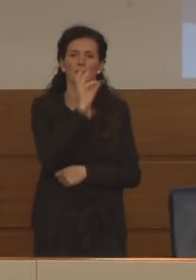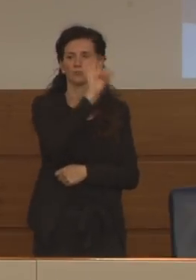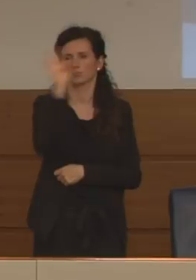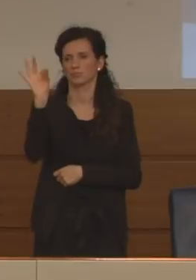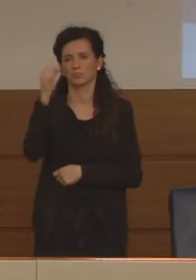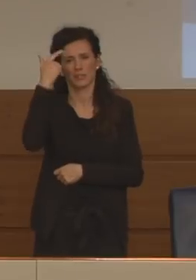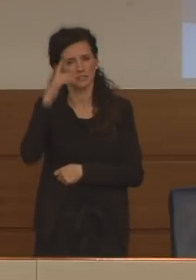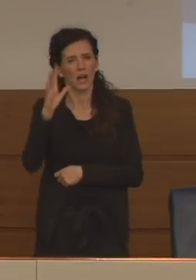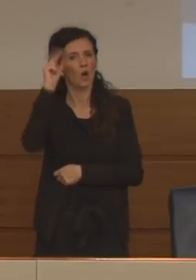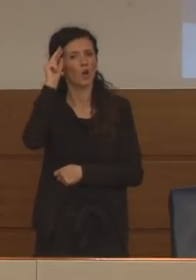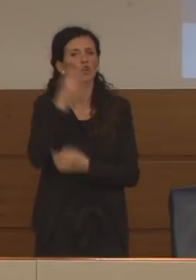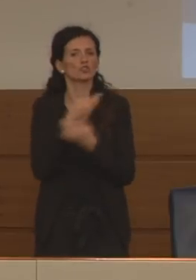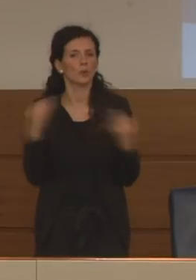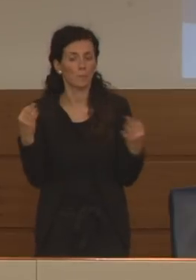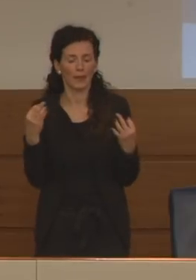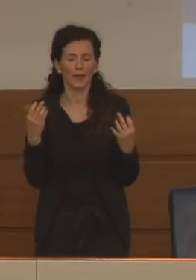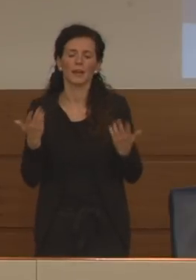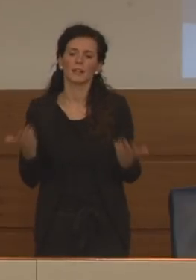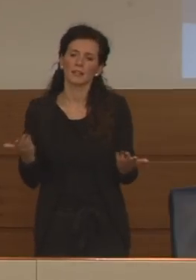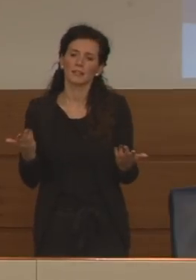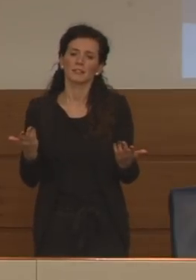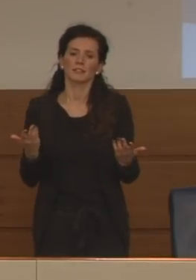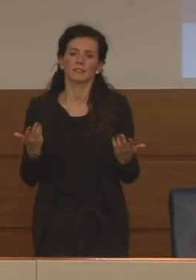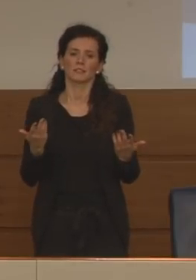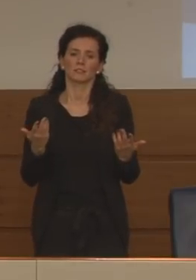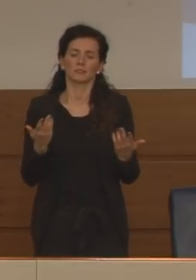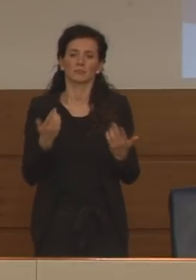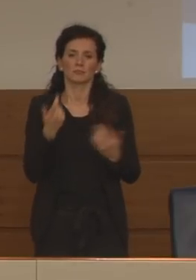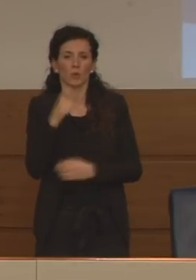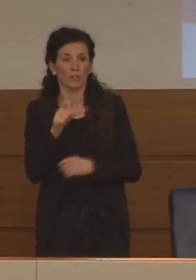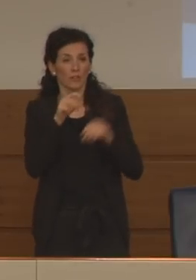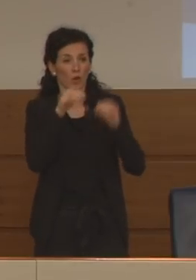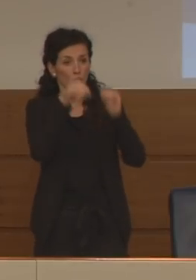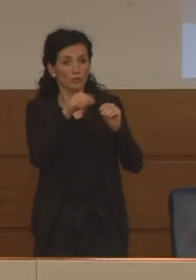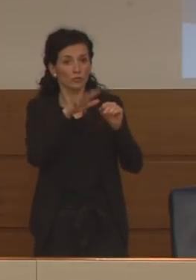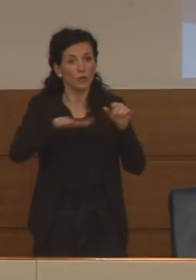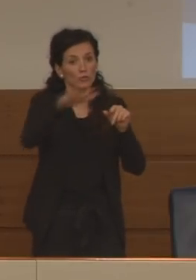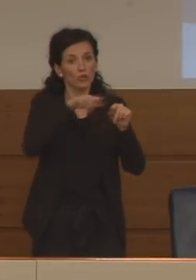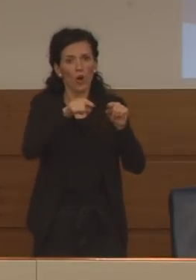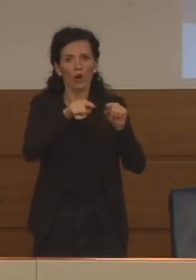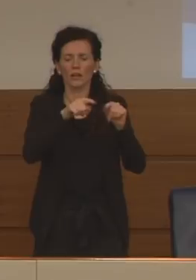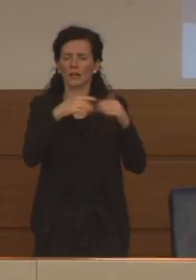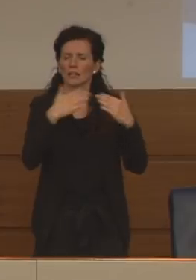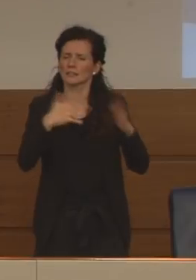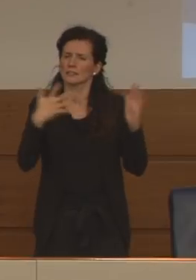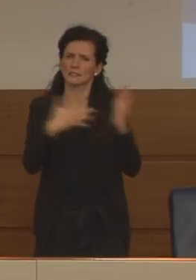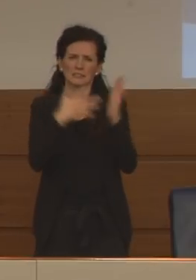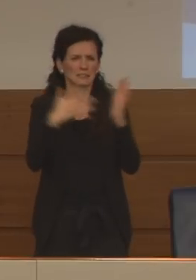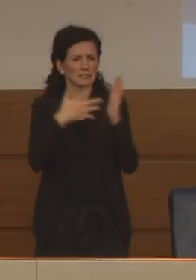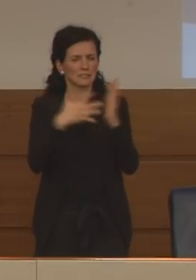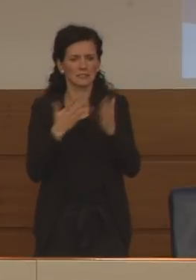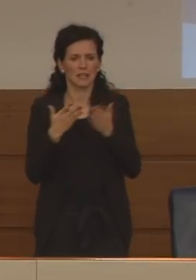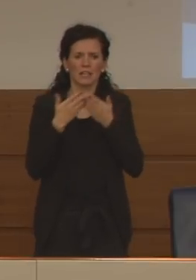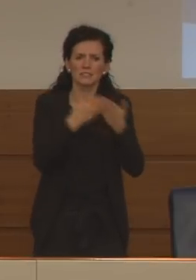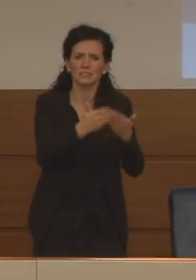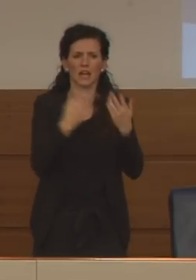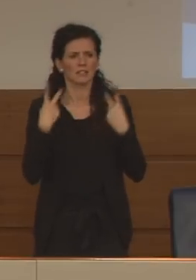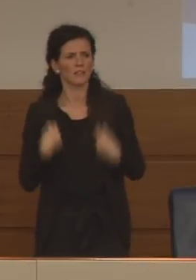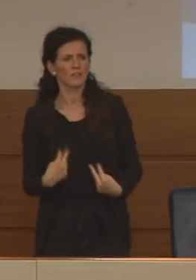notte anche perché sono veramente sotto pressione dal punto di vista anche dell'assistenza della vita